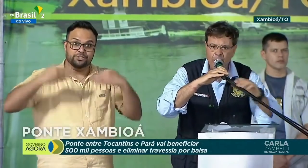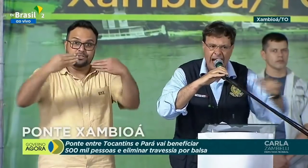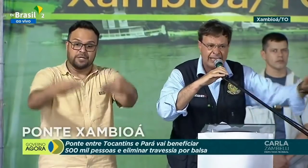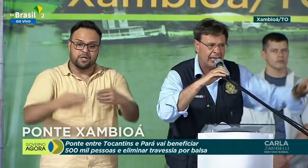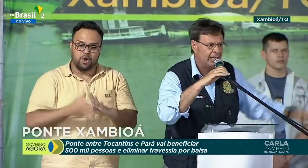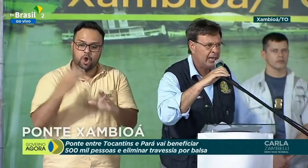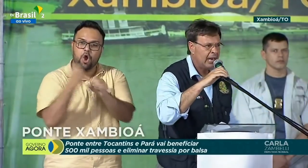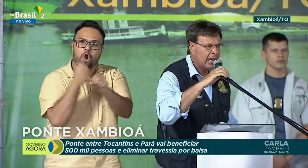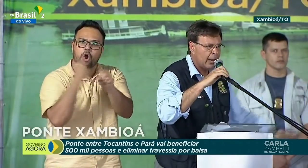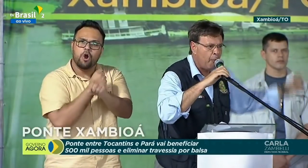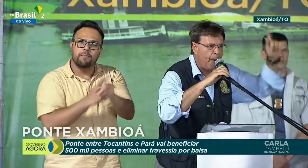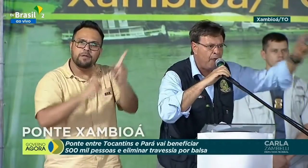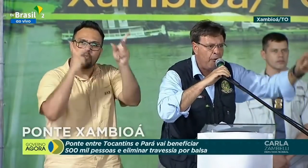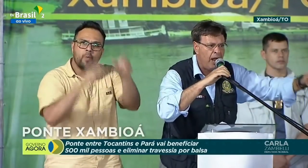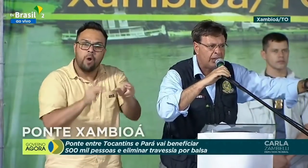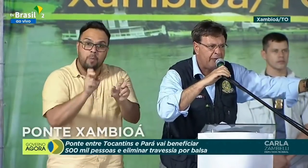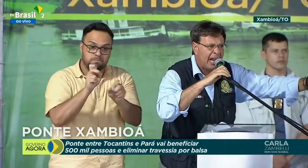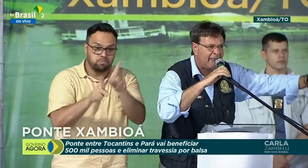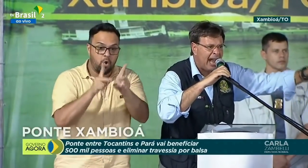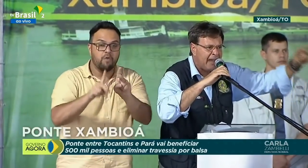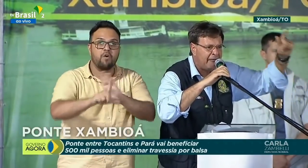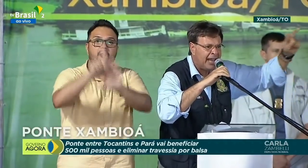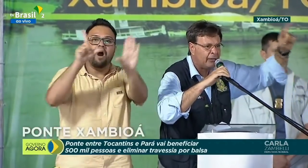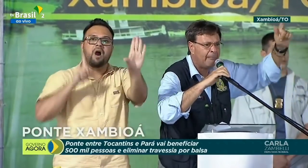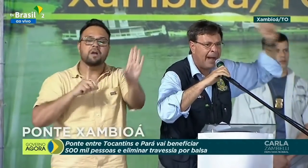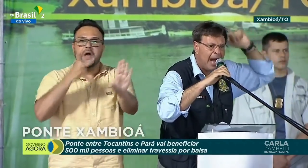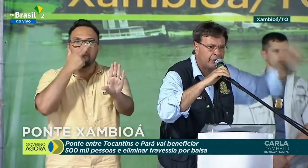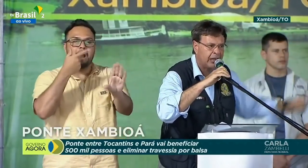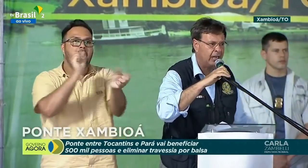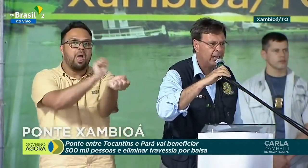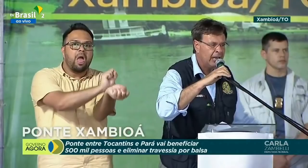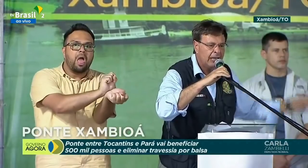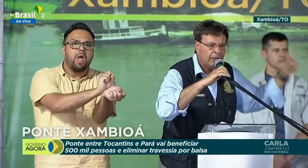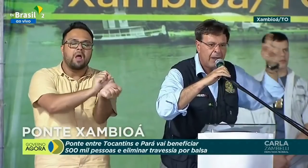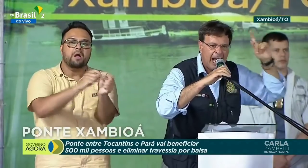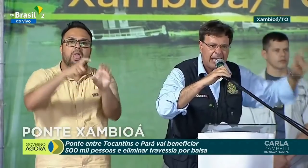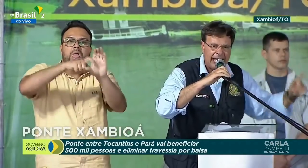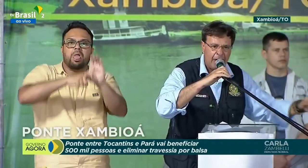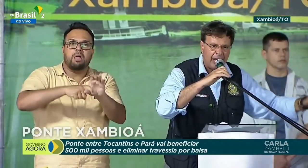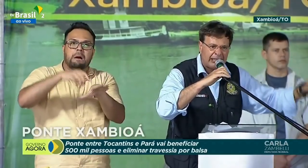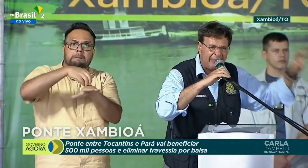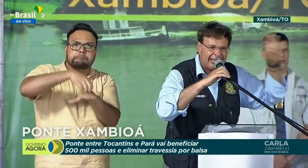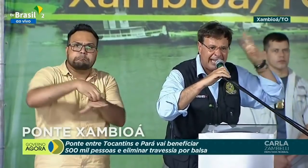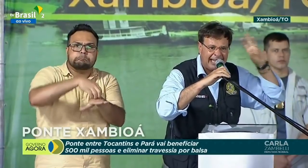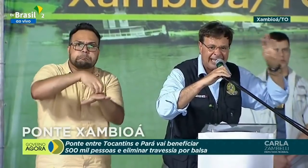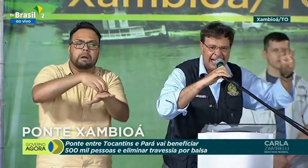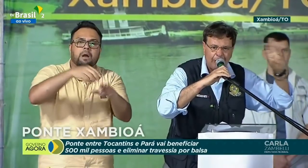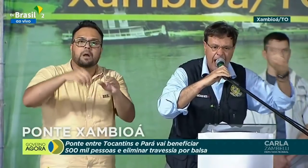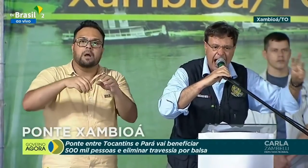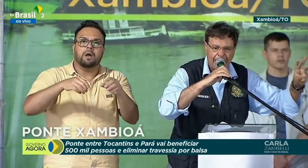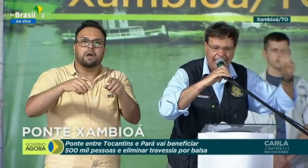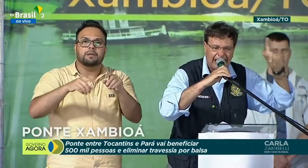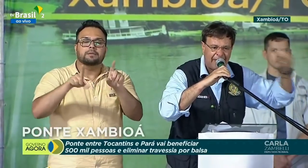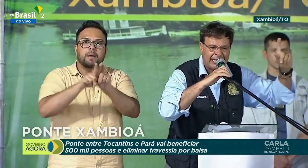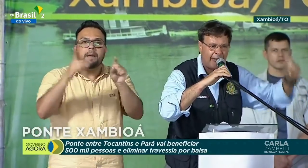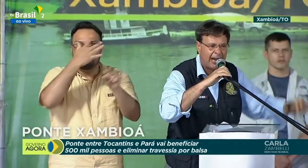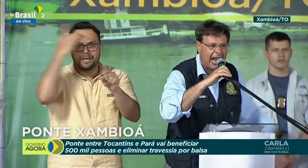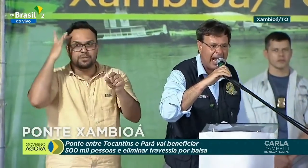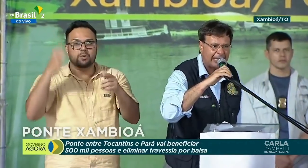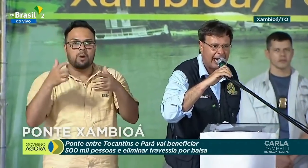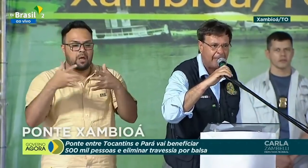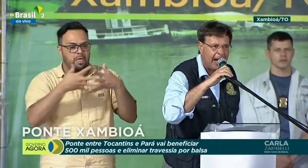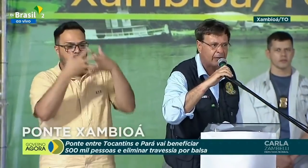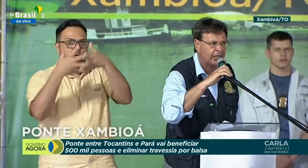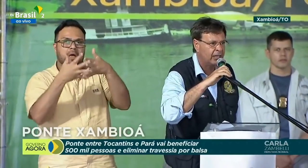Obras como essa, que o povo antes ficava refém da balsa. O carreteiro gastava até R$300 para atravessar